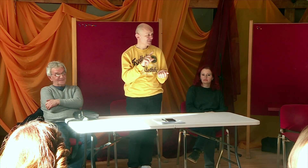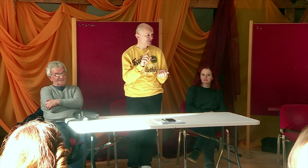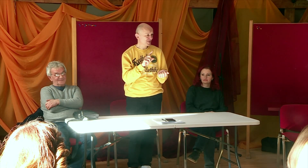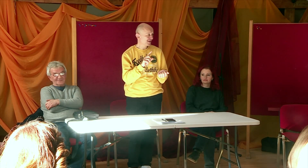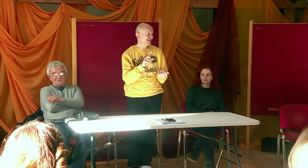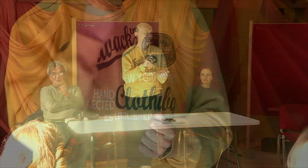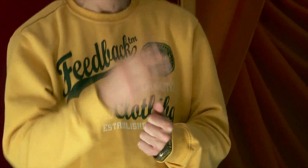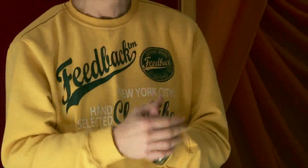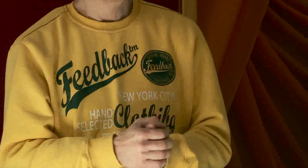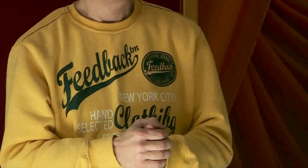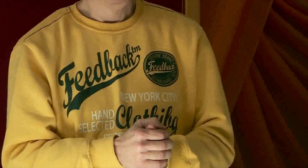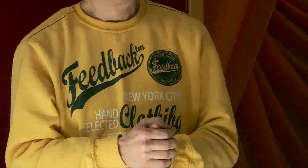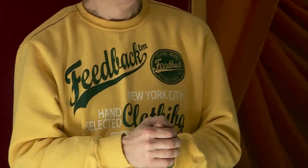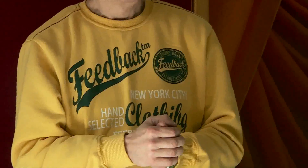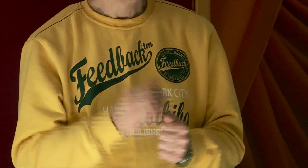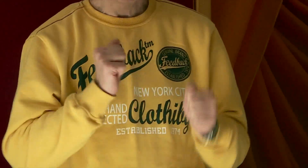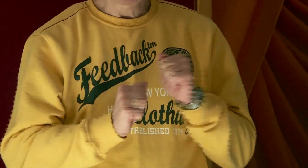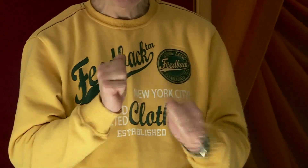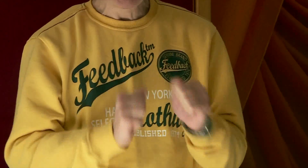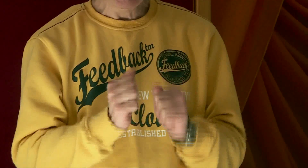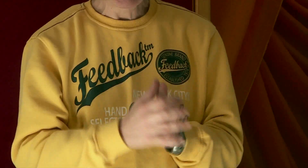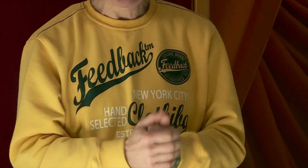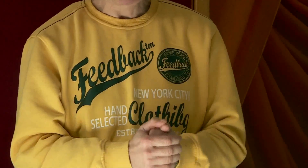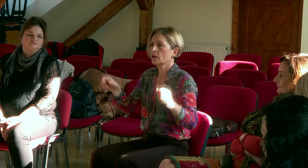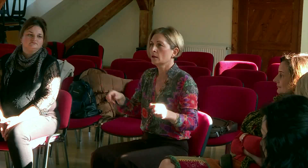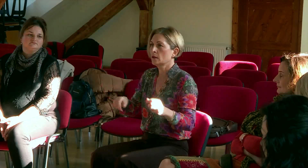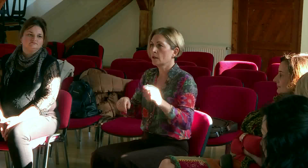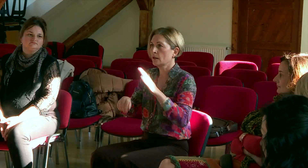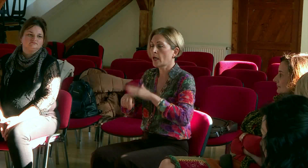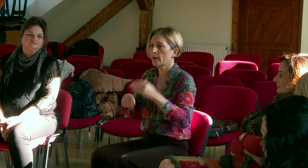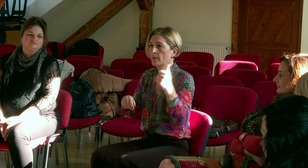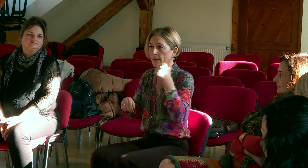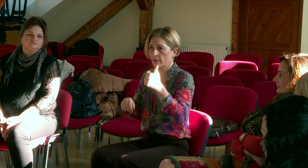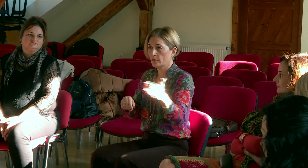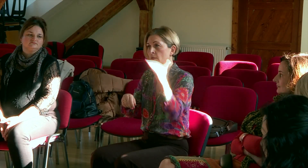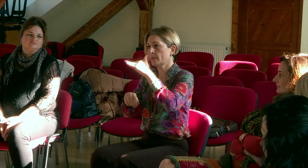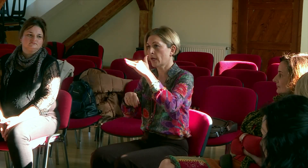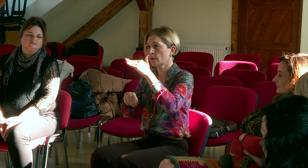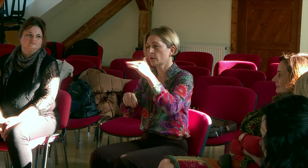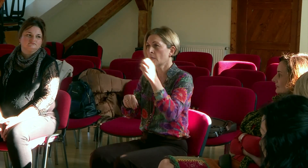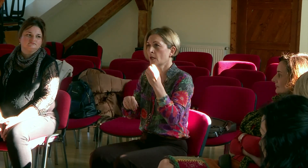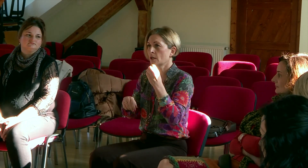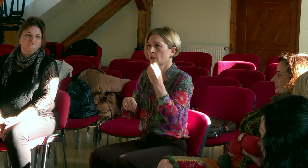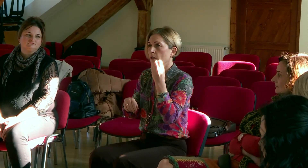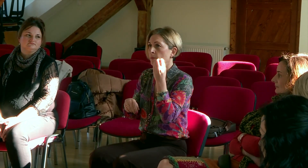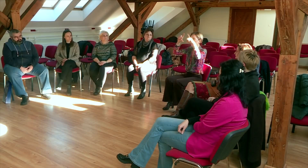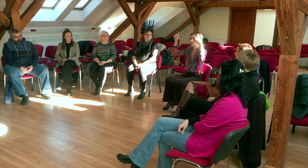jelnyelvi tanfolyamon 12en vettek részt ők 800850 jelet tudtak elsajátítani a kurzuson a